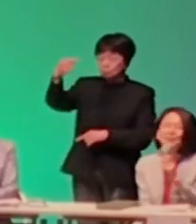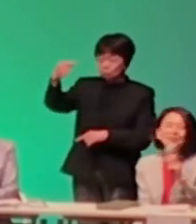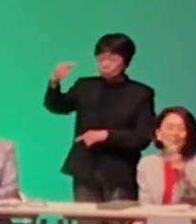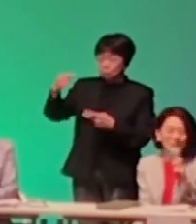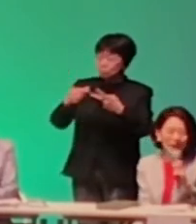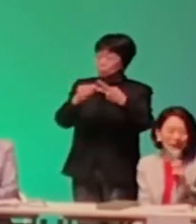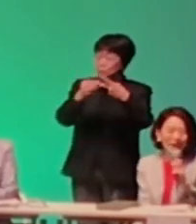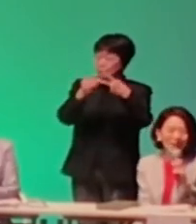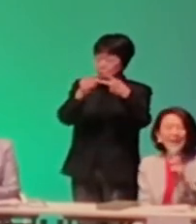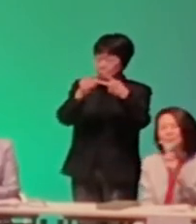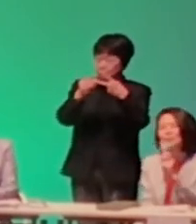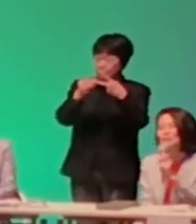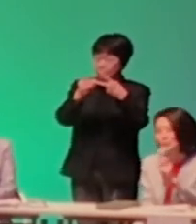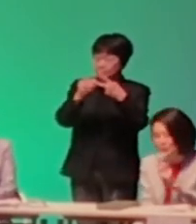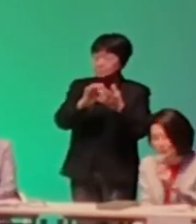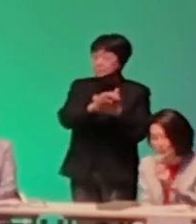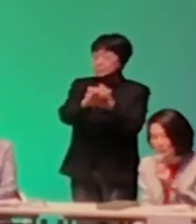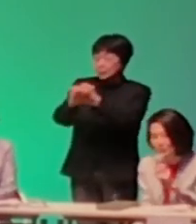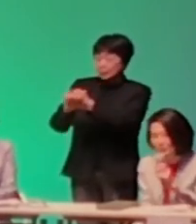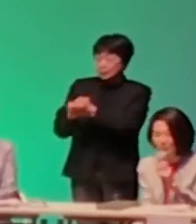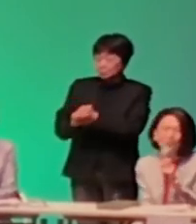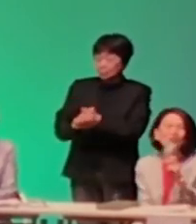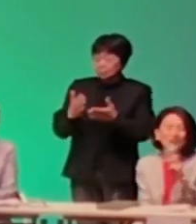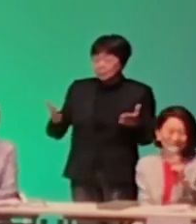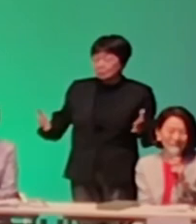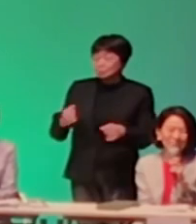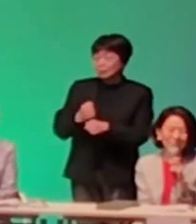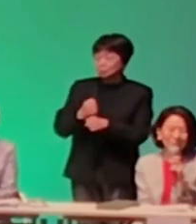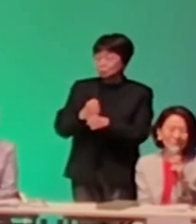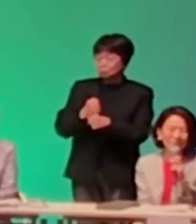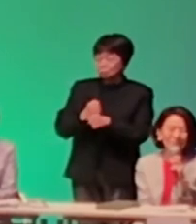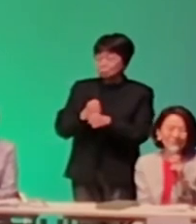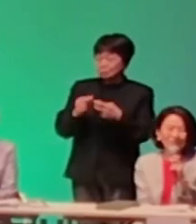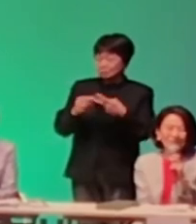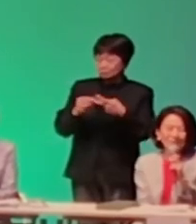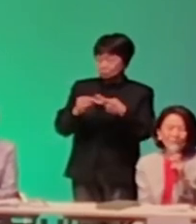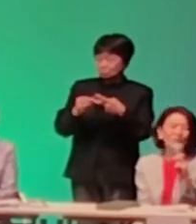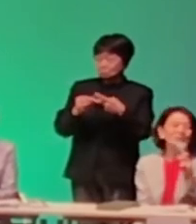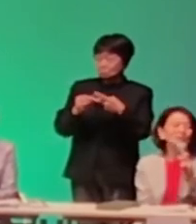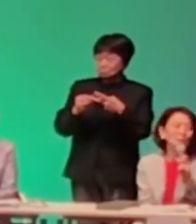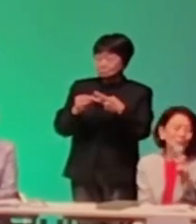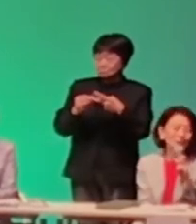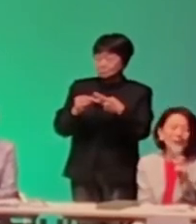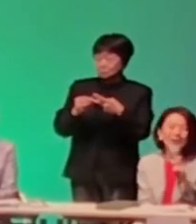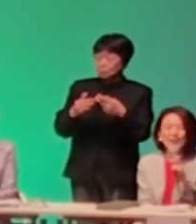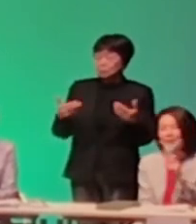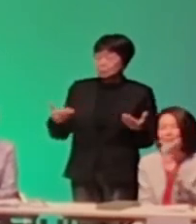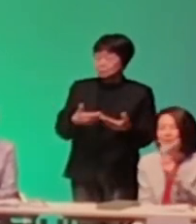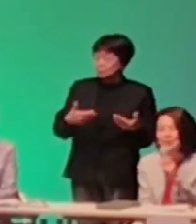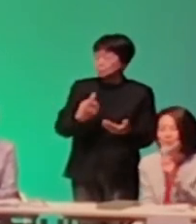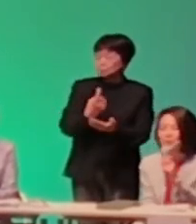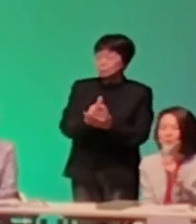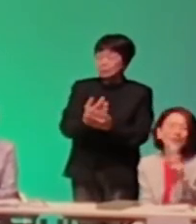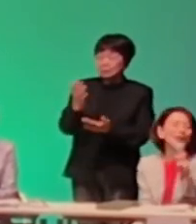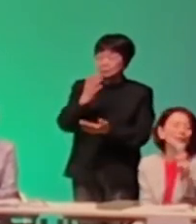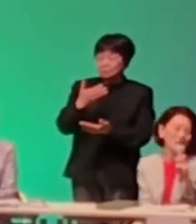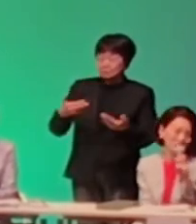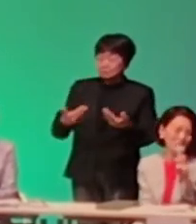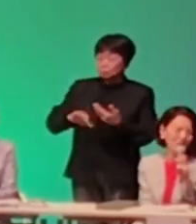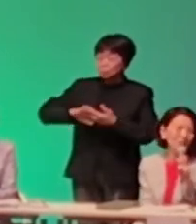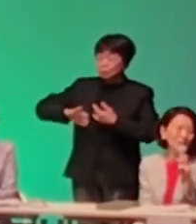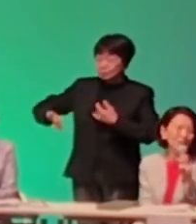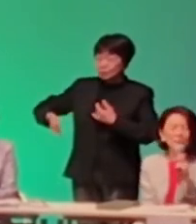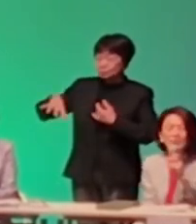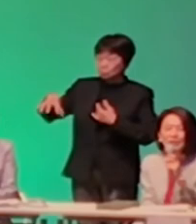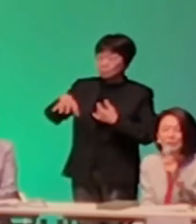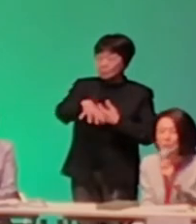して2つ目は仲間を作るということでした。これは仕事だけに関わらず、仕事以外の場